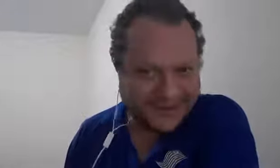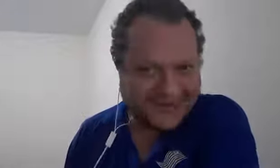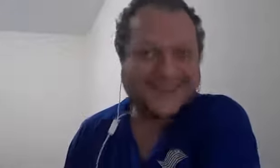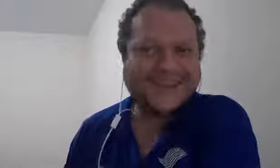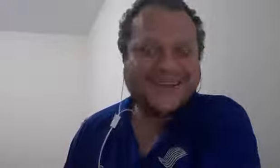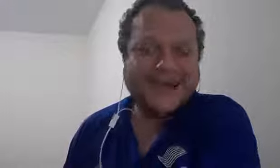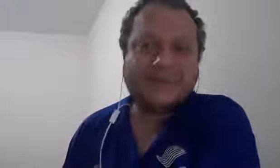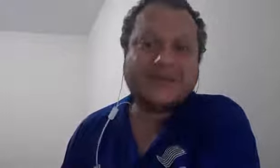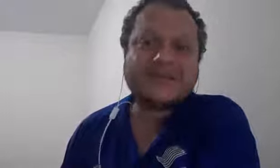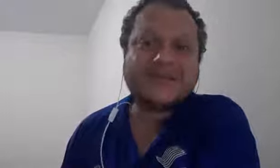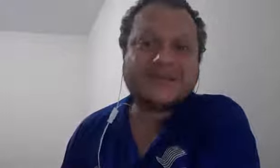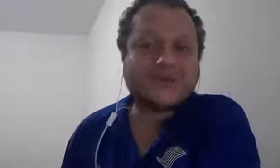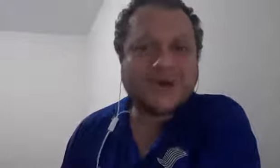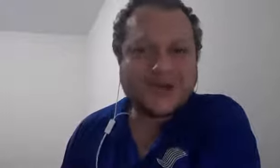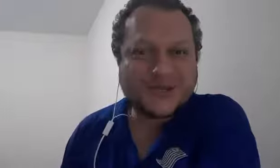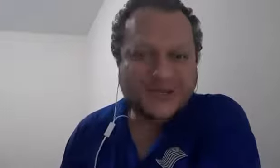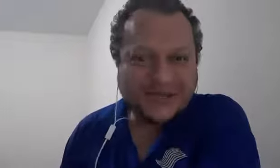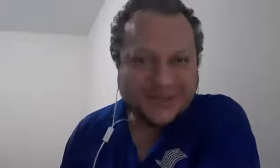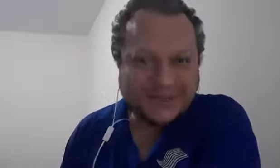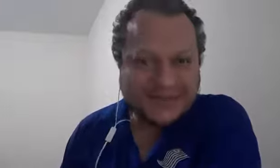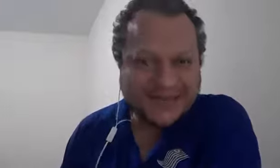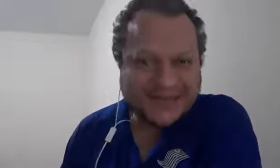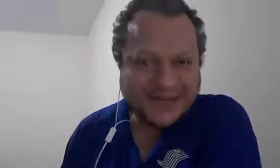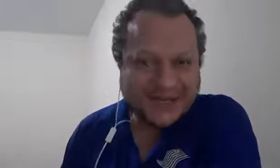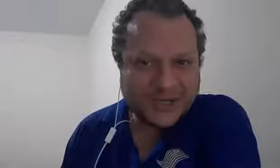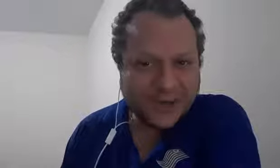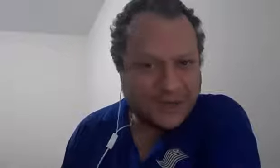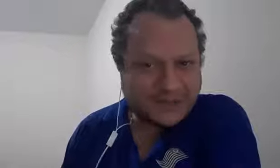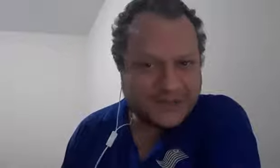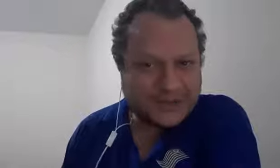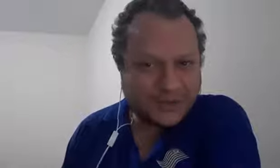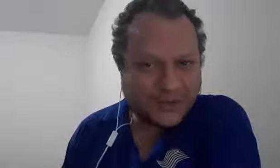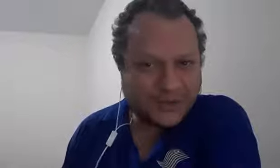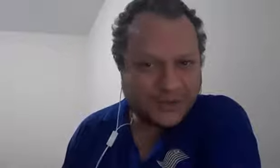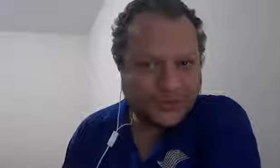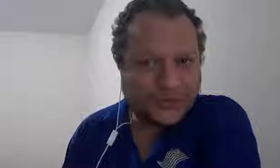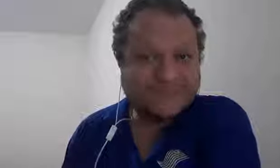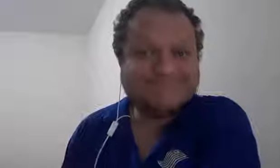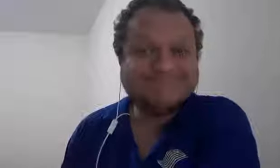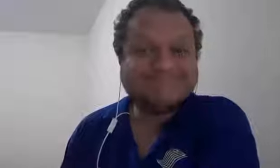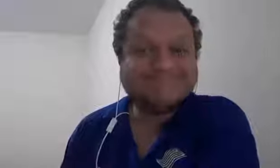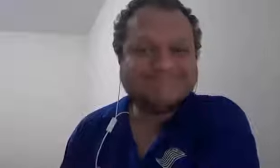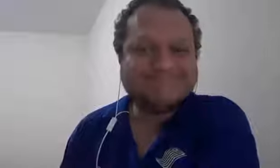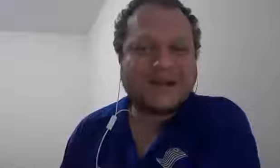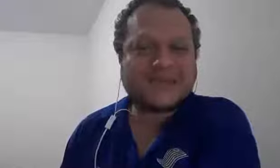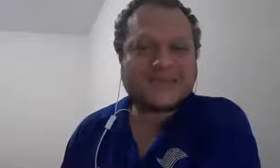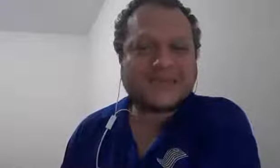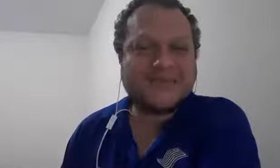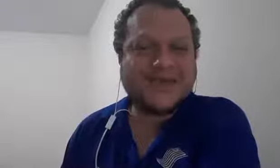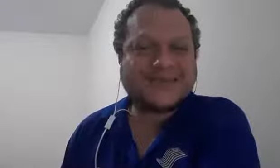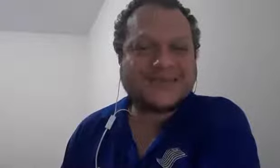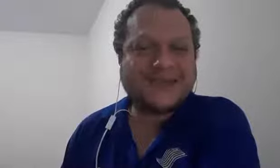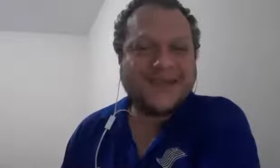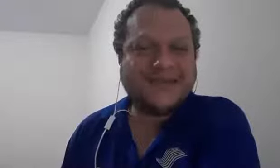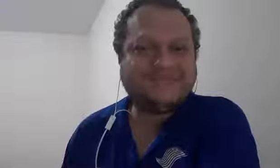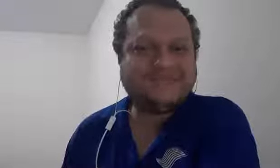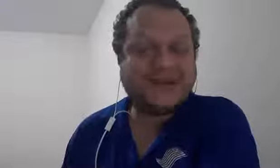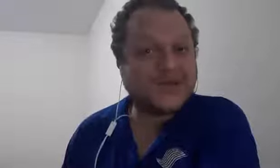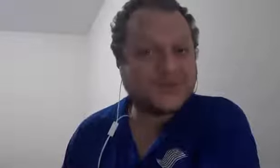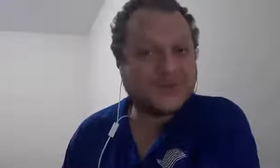vocês? Aprendizes do Arte com Libras, trilha de longa duração do noturno. Mais um semestre, hein? Mais